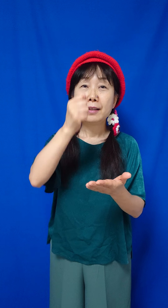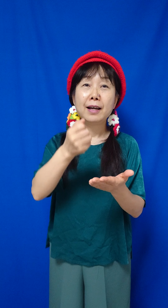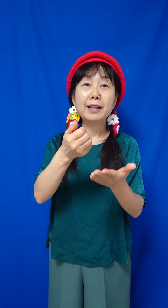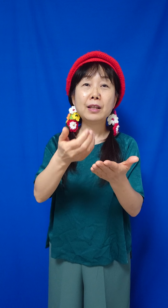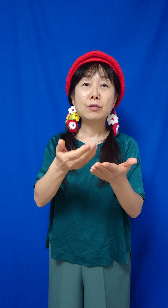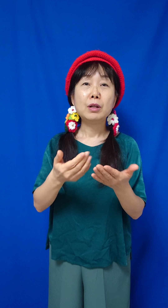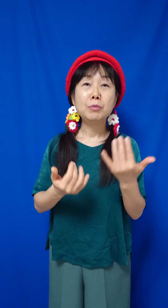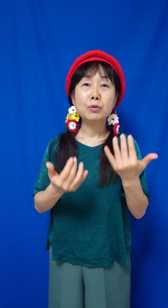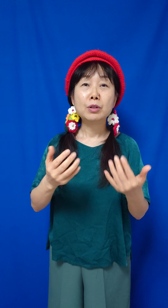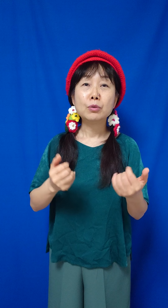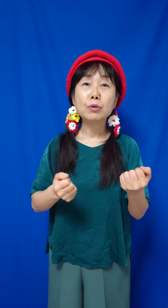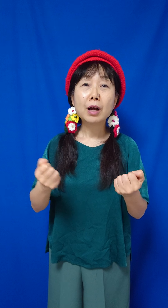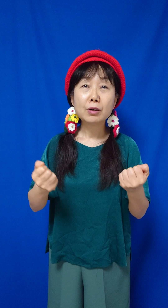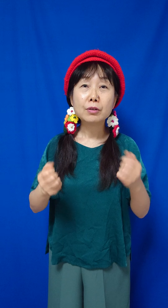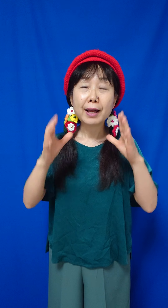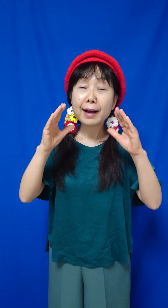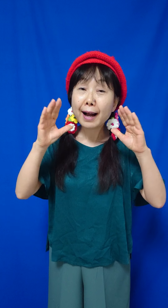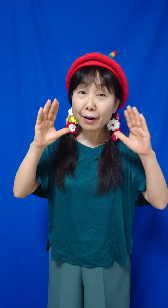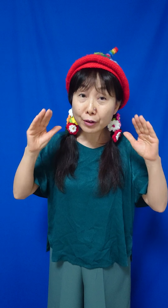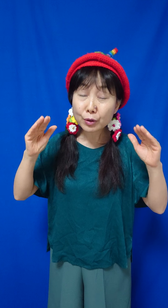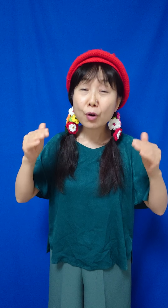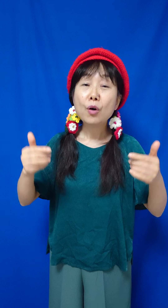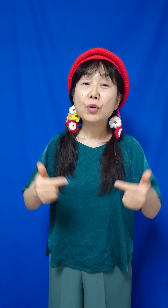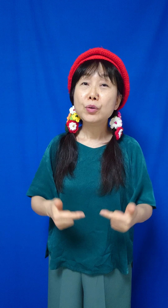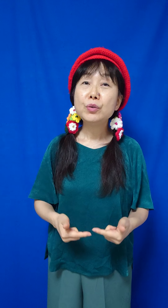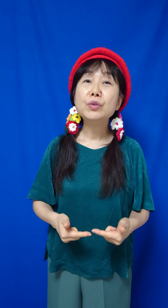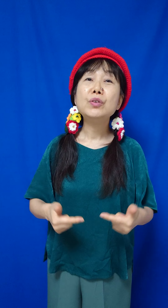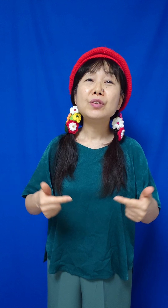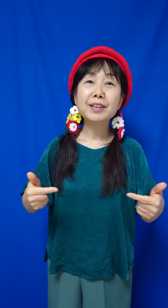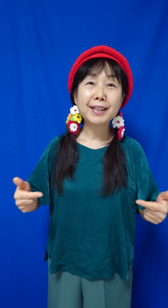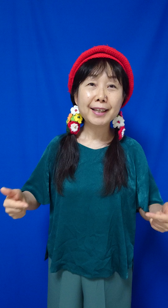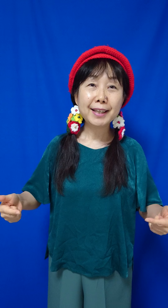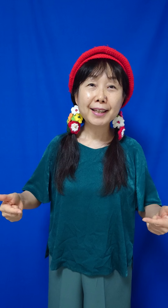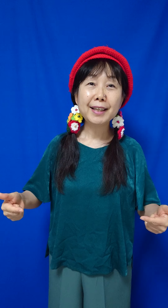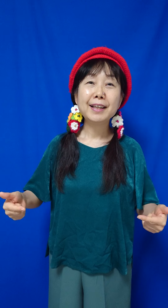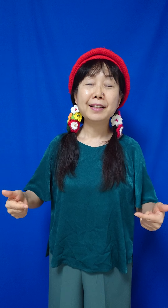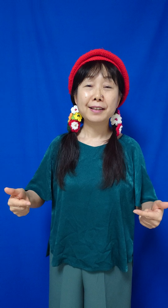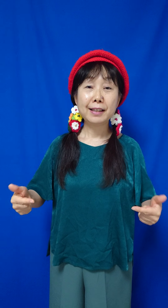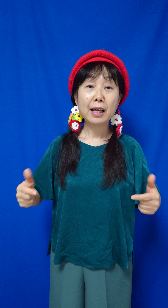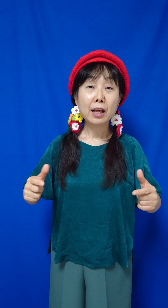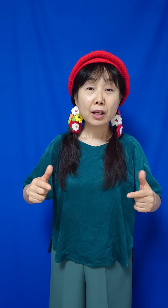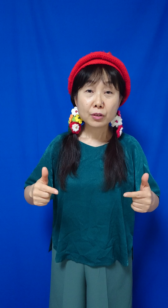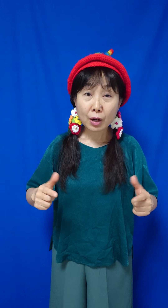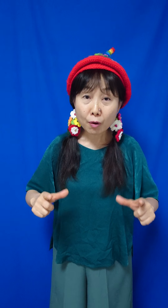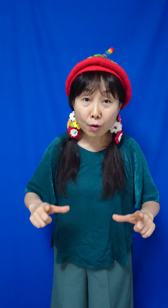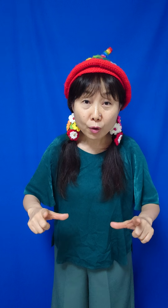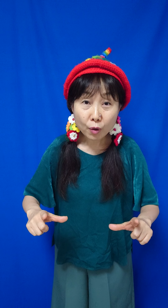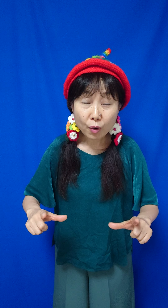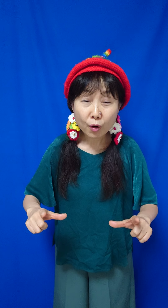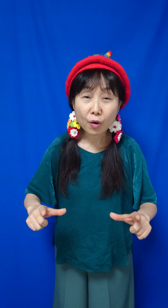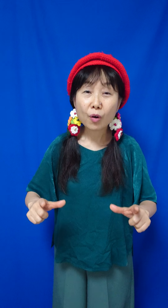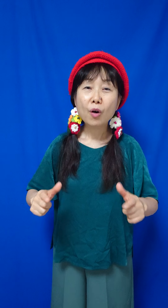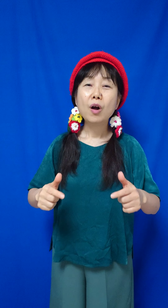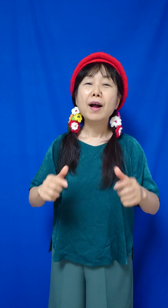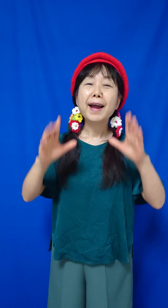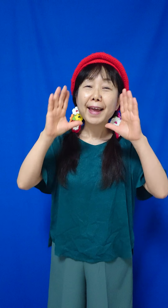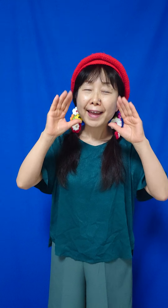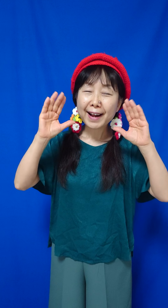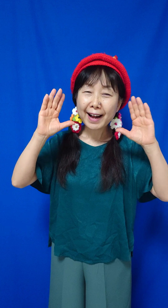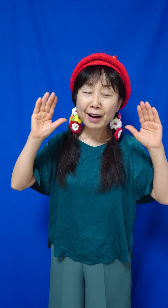叶えてくれ、緑のトラック、笑顔と勇気、それを笑顔